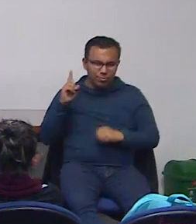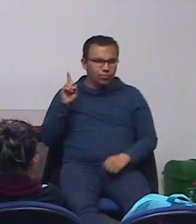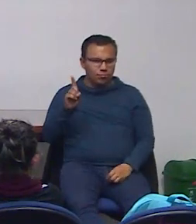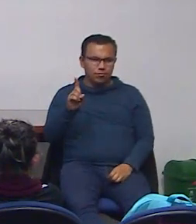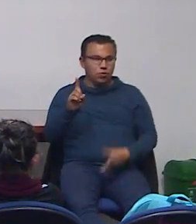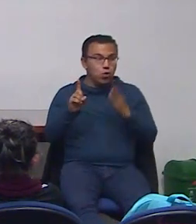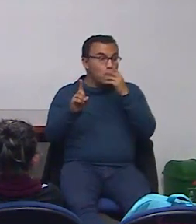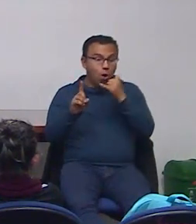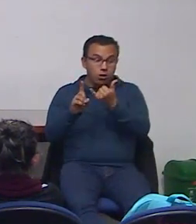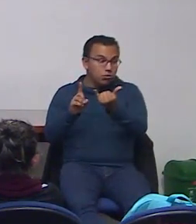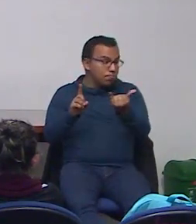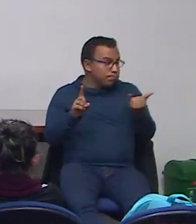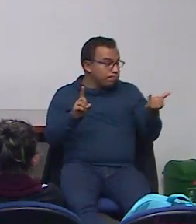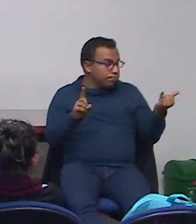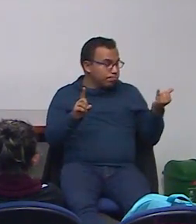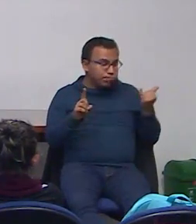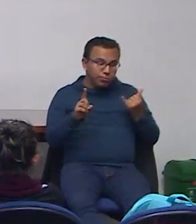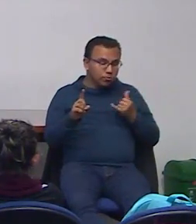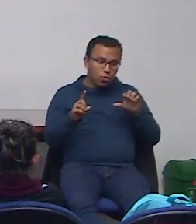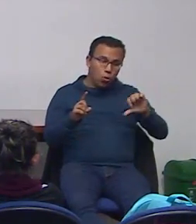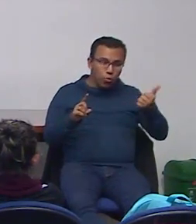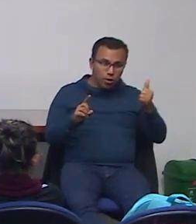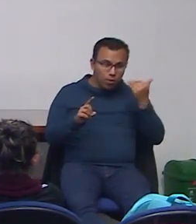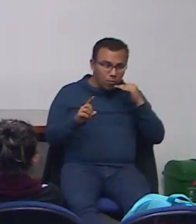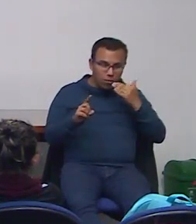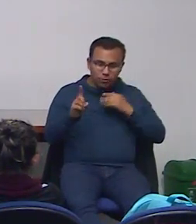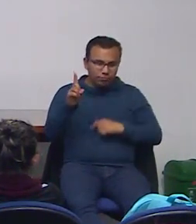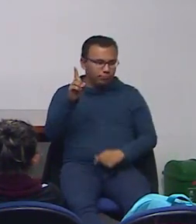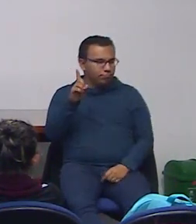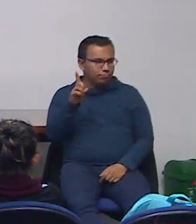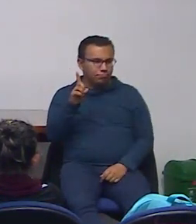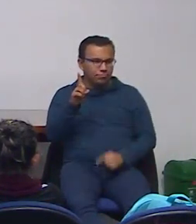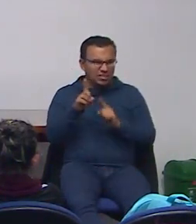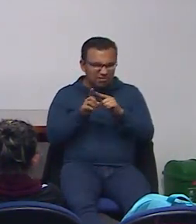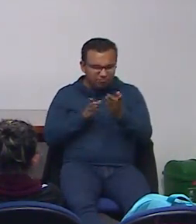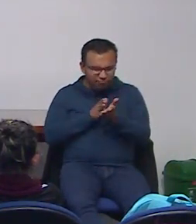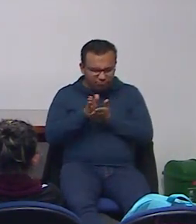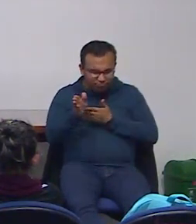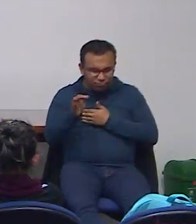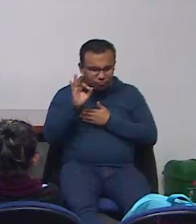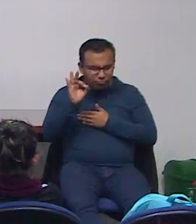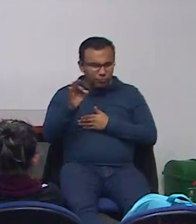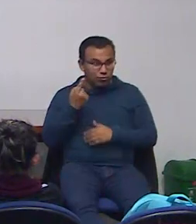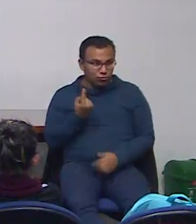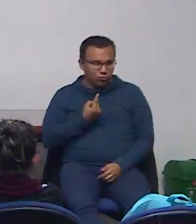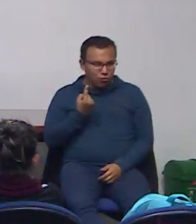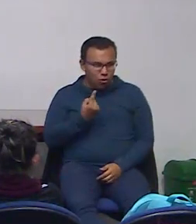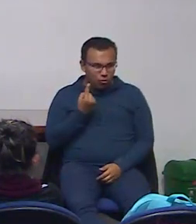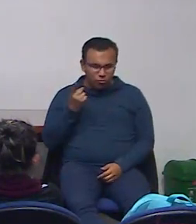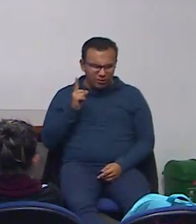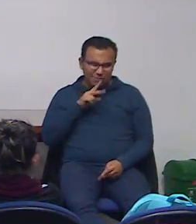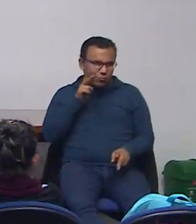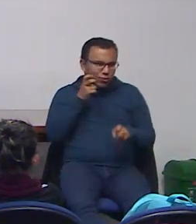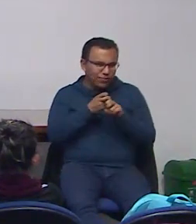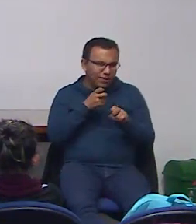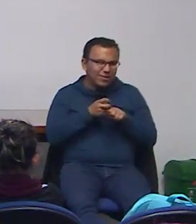no hay percusionistas solistas en la en carreras musicales y tener una carrera musical de un de un de un solista es muy complejo sí digamos